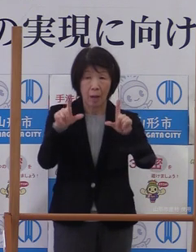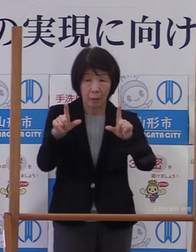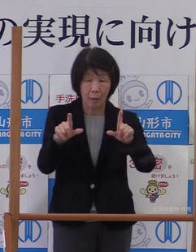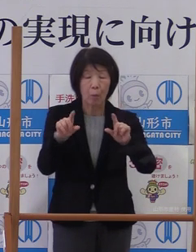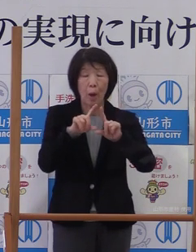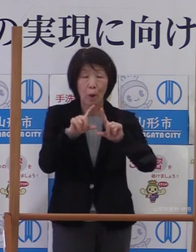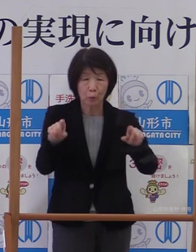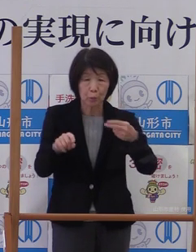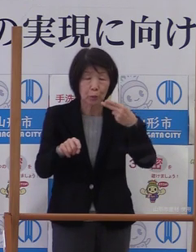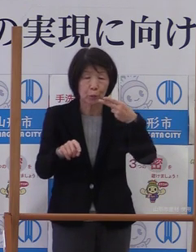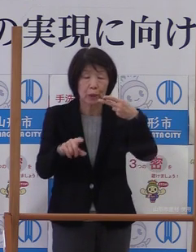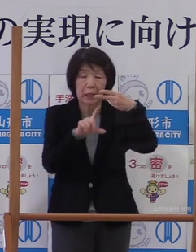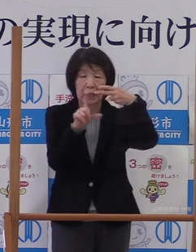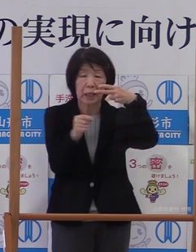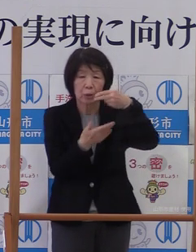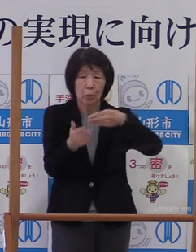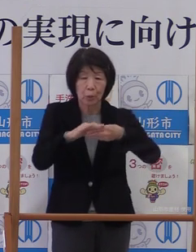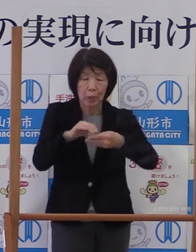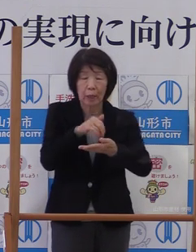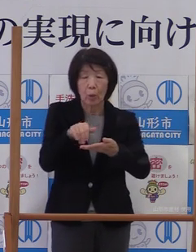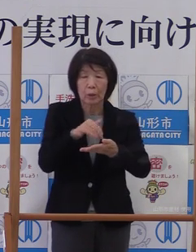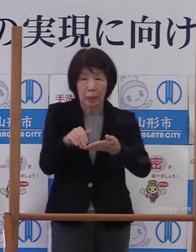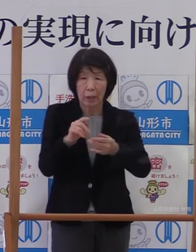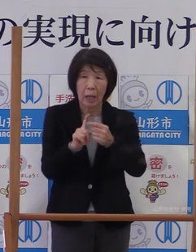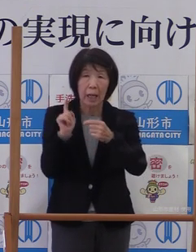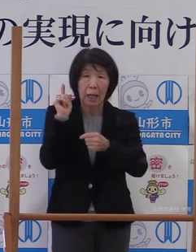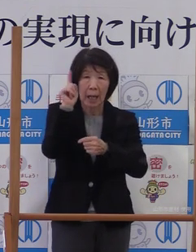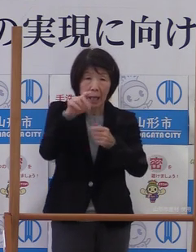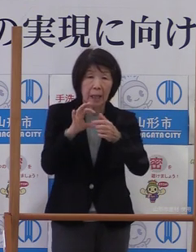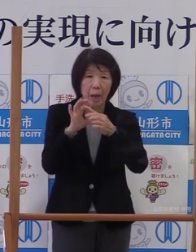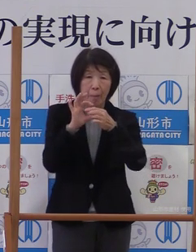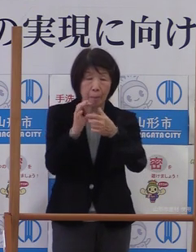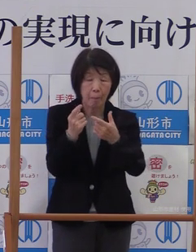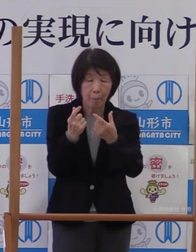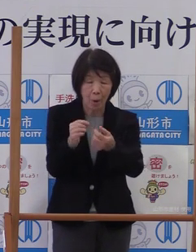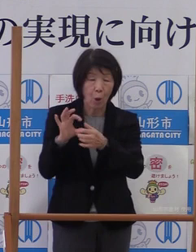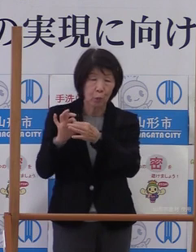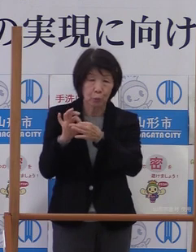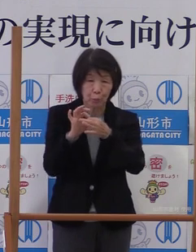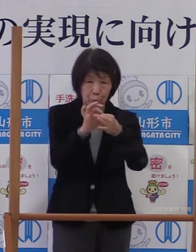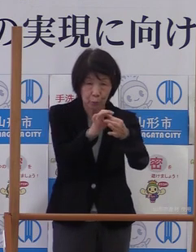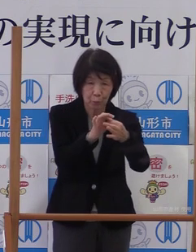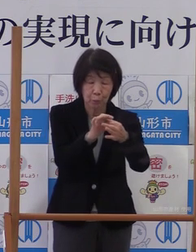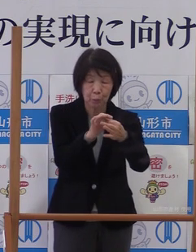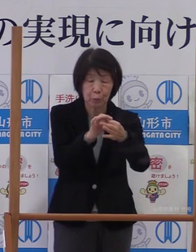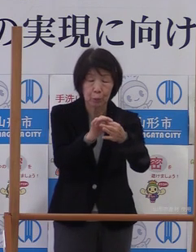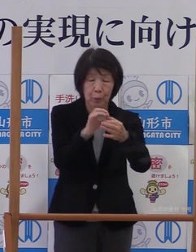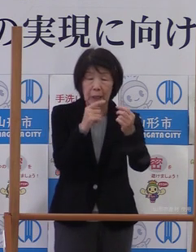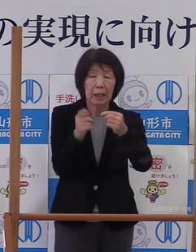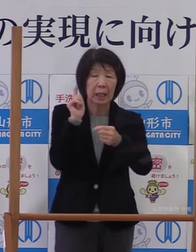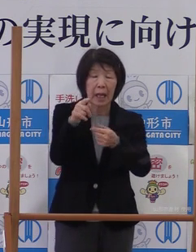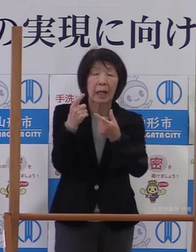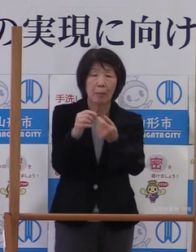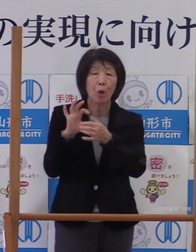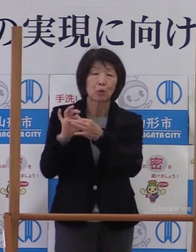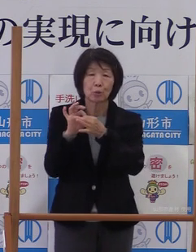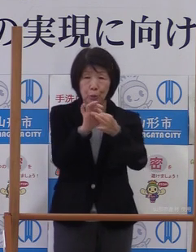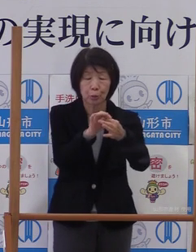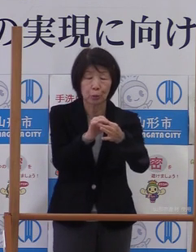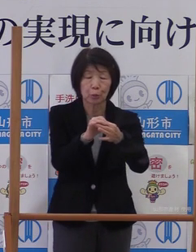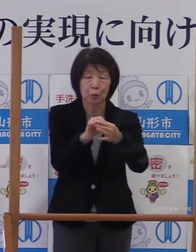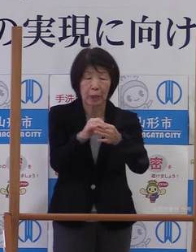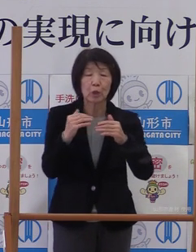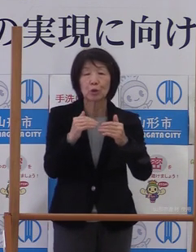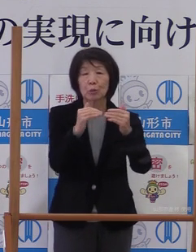とあとはまあ引き続き来年度も例えば時間経費等に関しては来年も取って入りますので、そうい